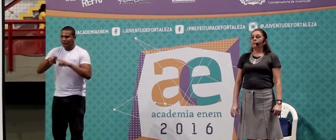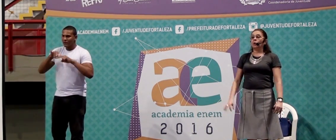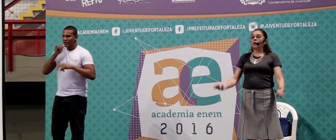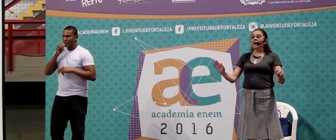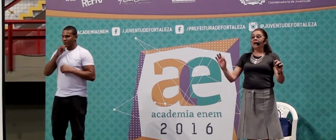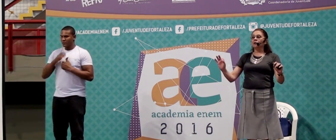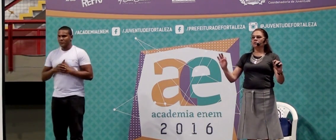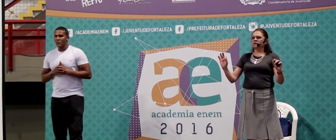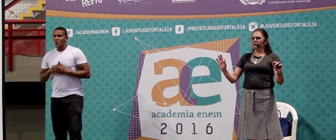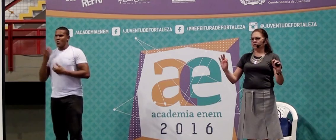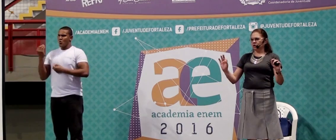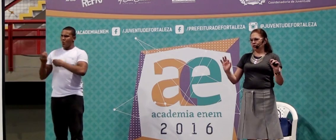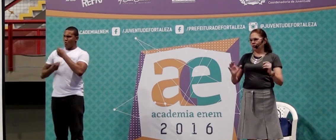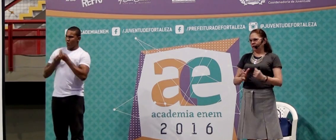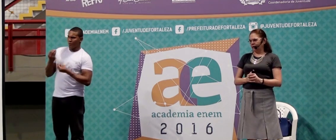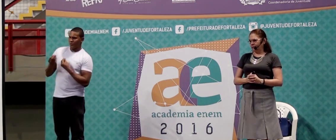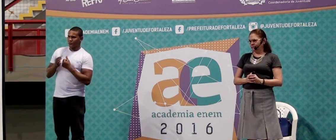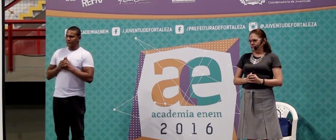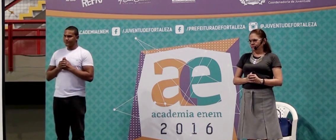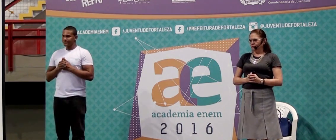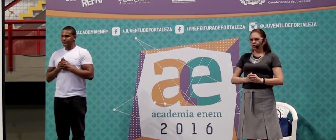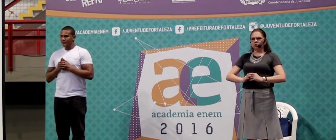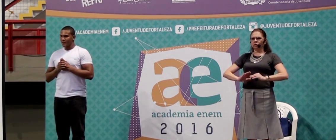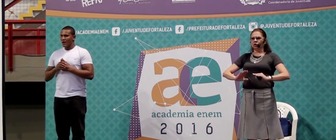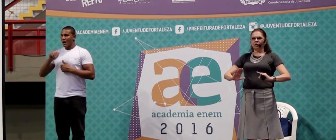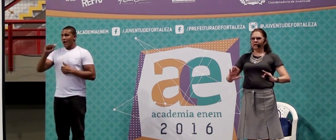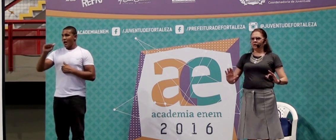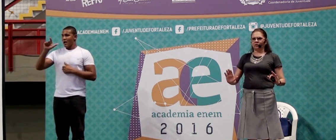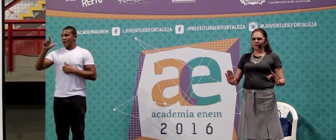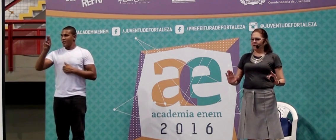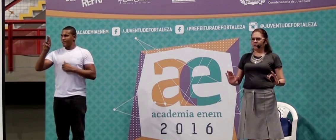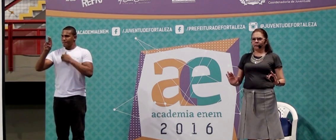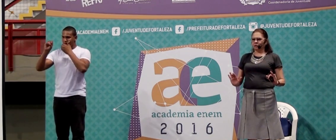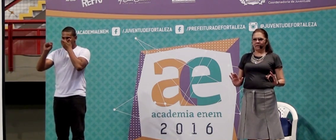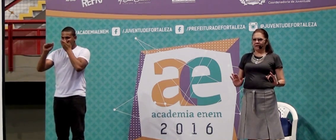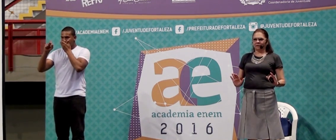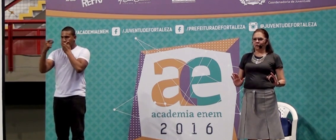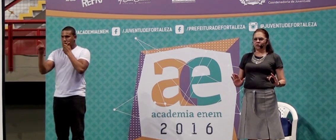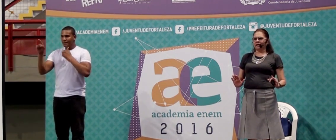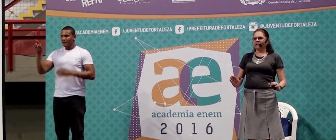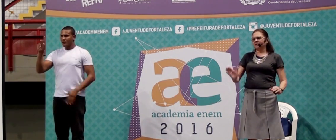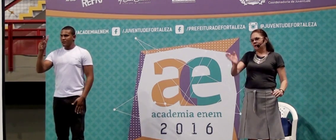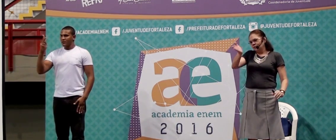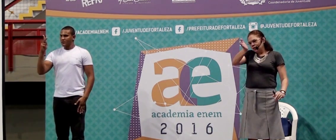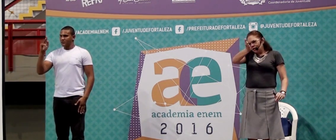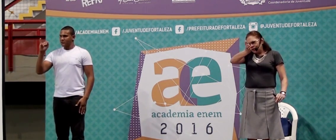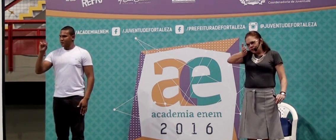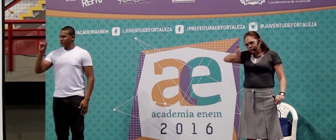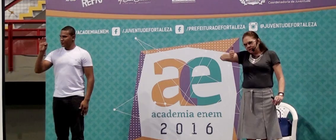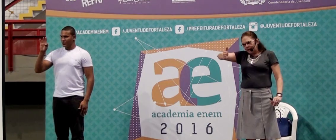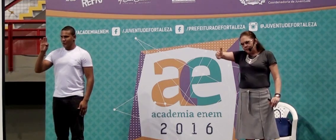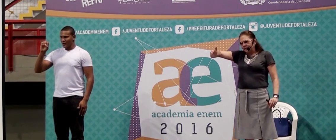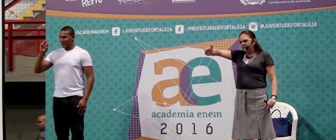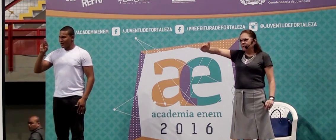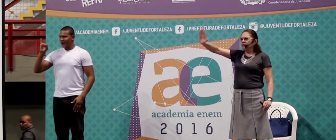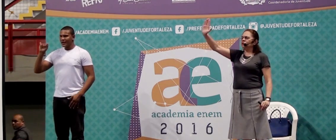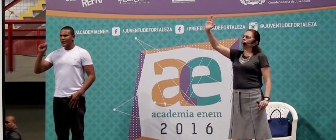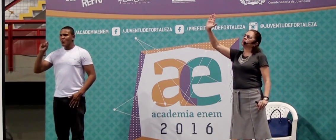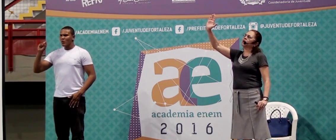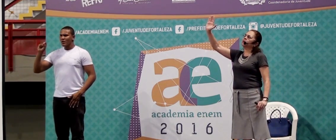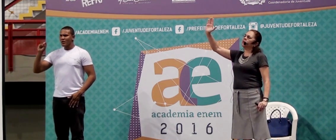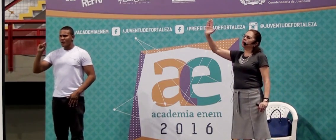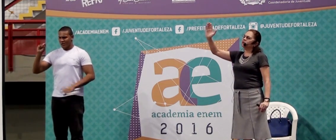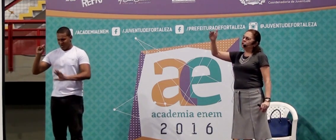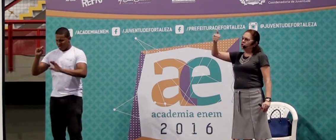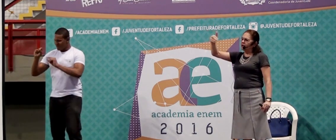gostam? Por alusão histórica. Todo corretor acha bom demais, corrige uma redação, que você apresente